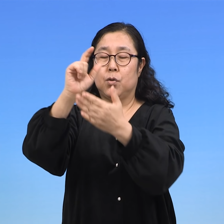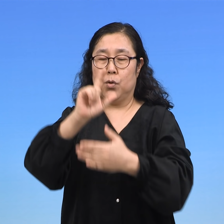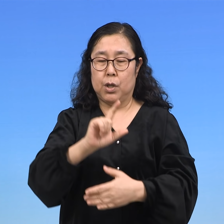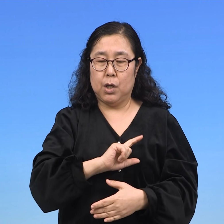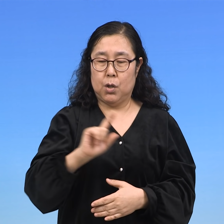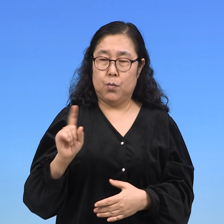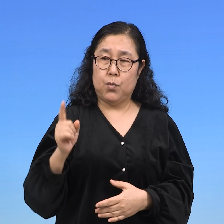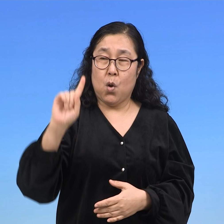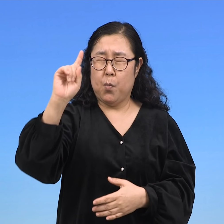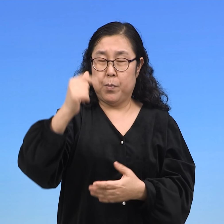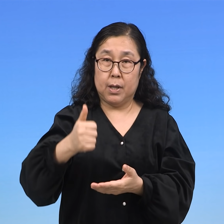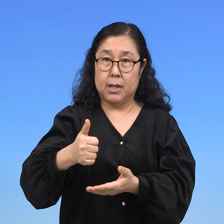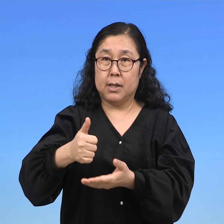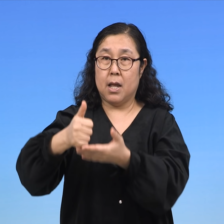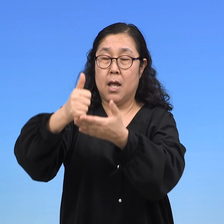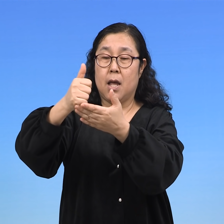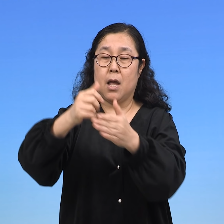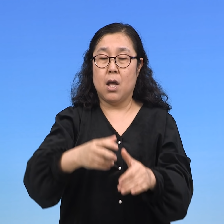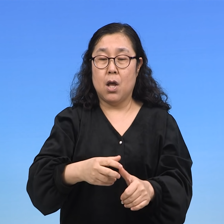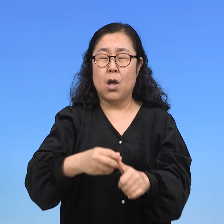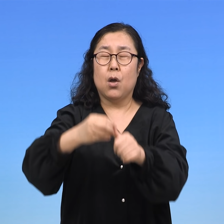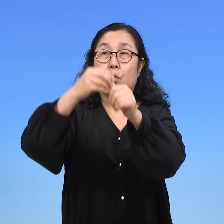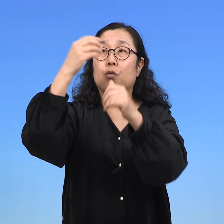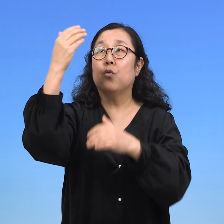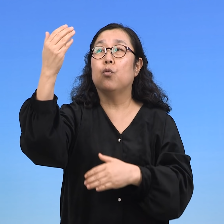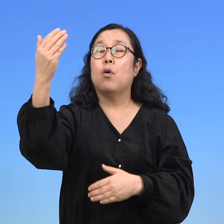예수 이름 높이세.